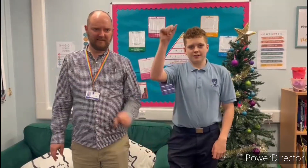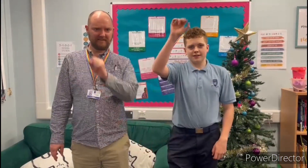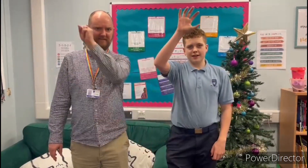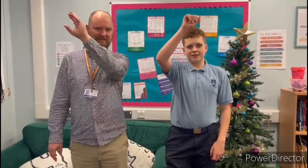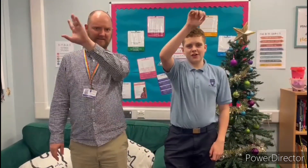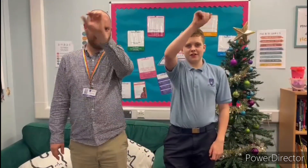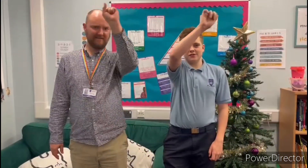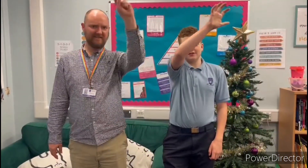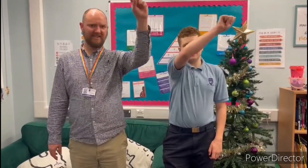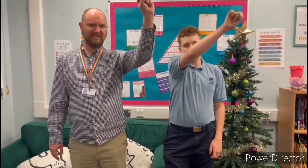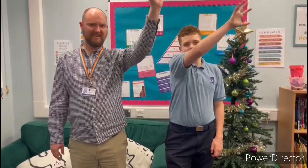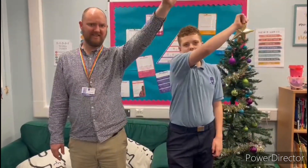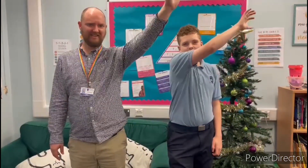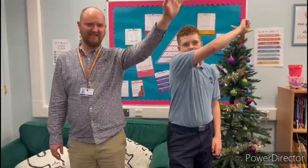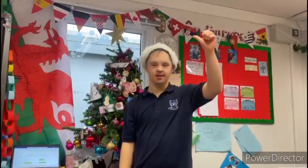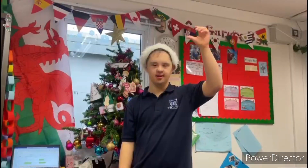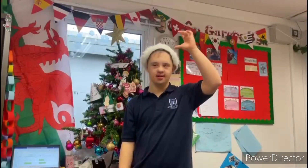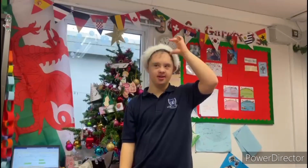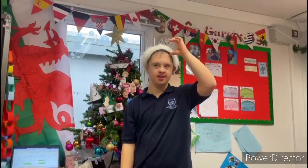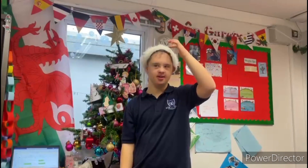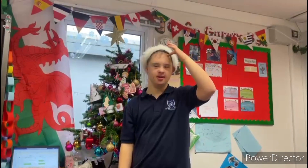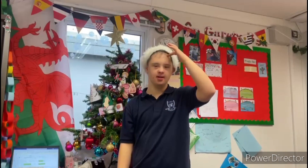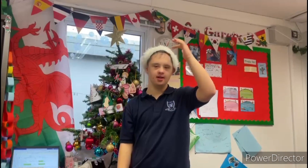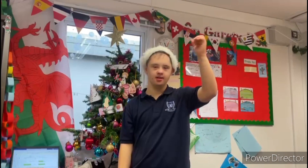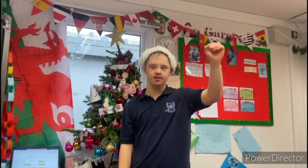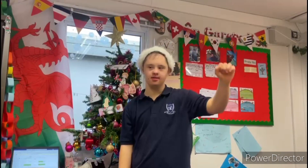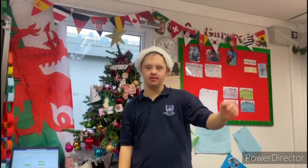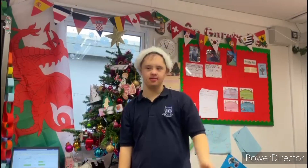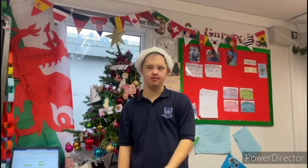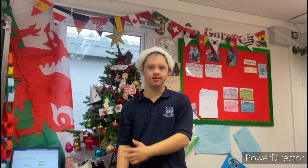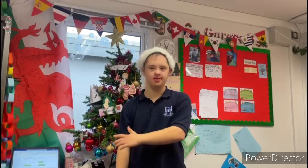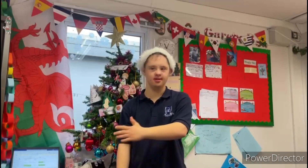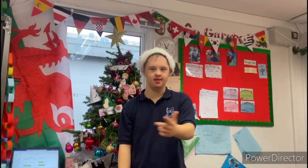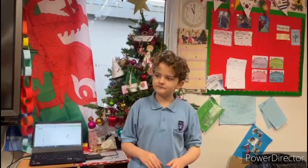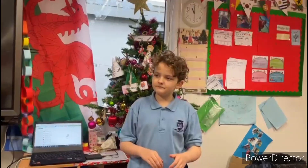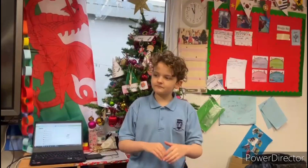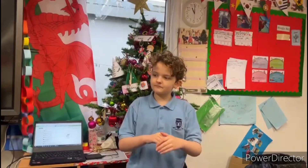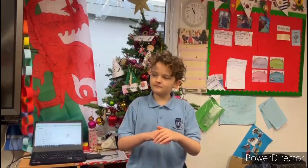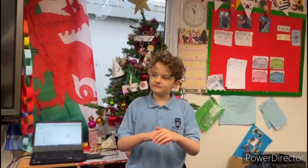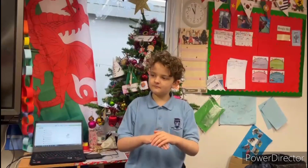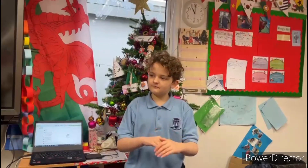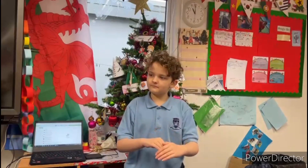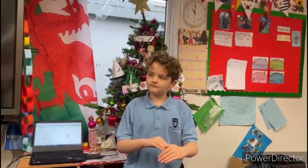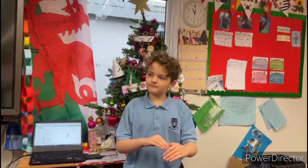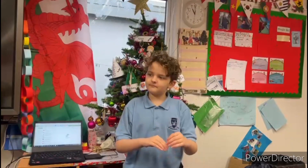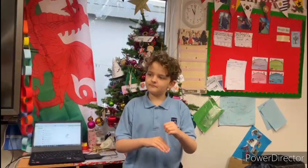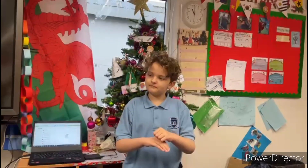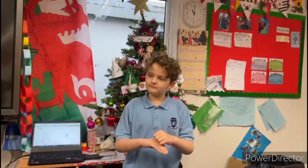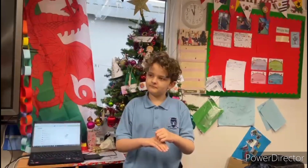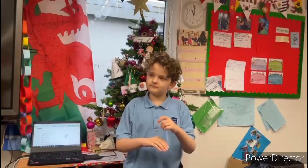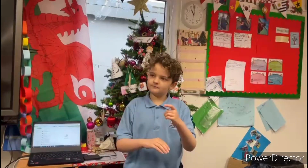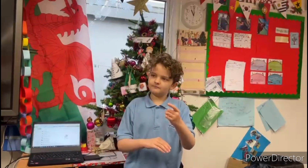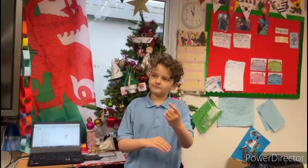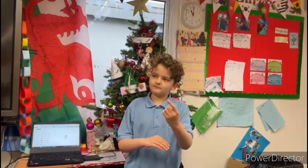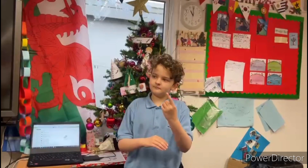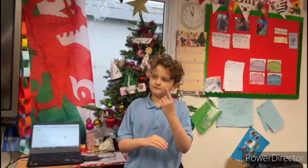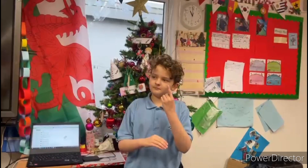Egoleitglinio fri yn ein hatgoffan ni Fodd yn ddol i gwed i